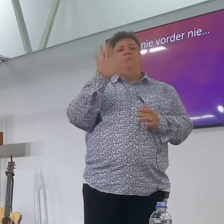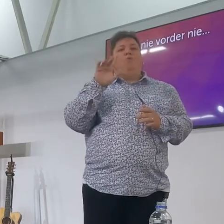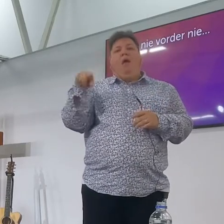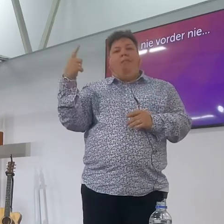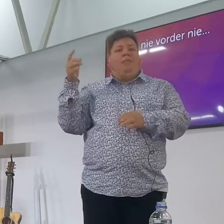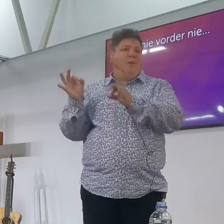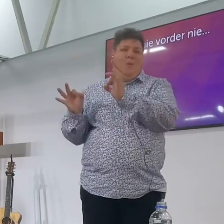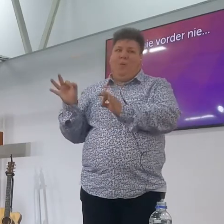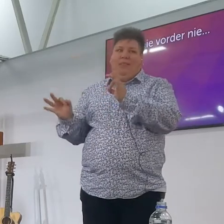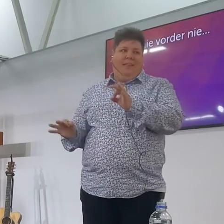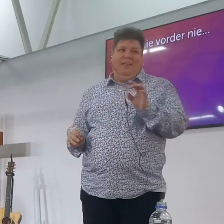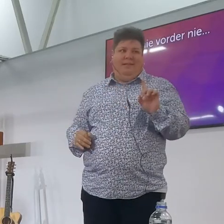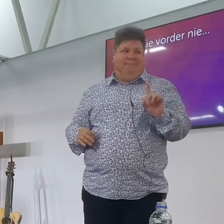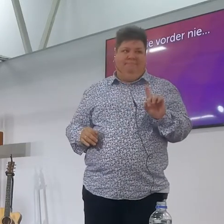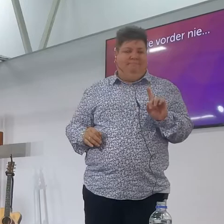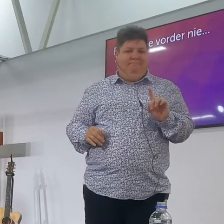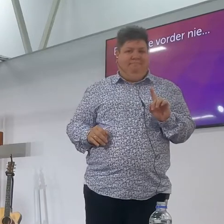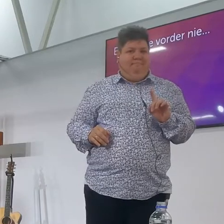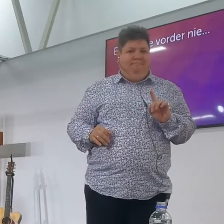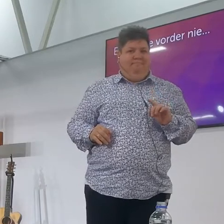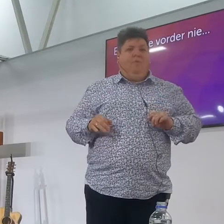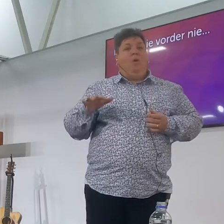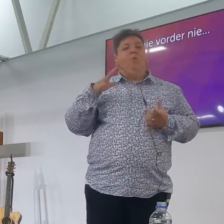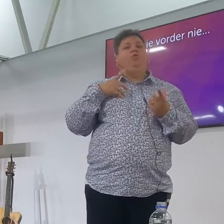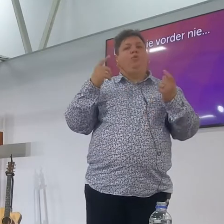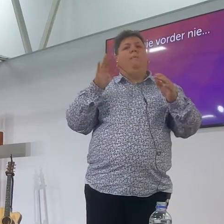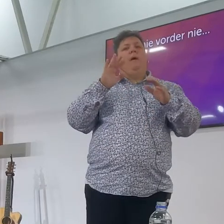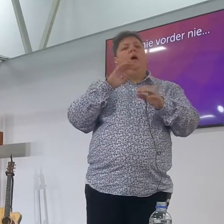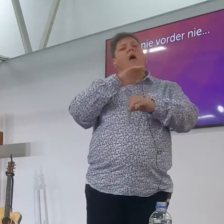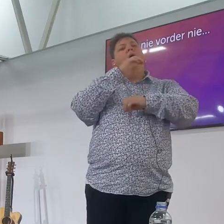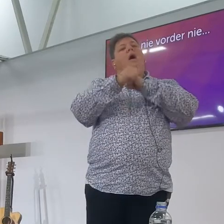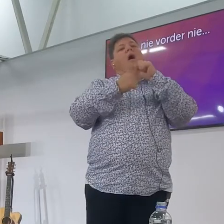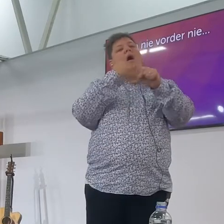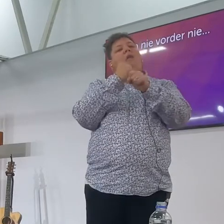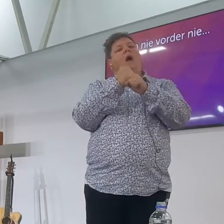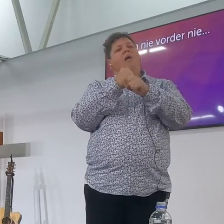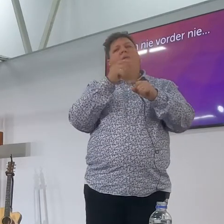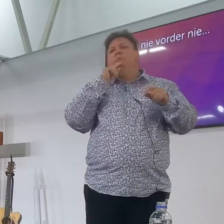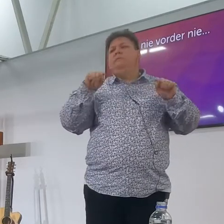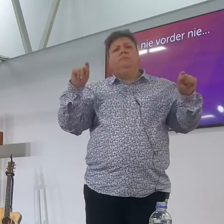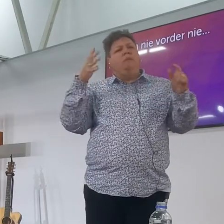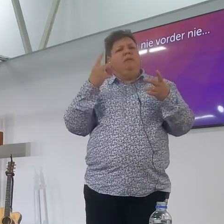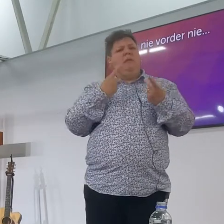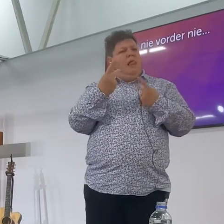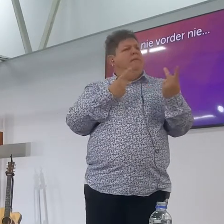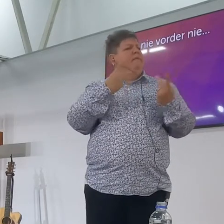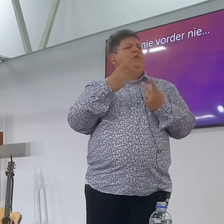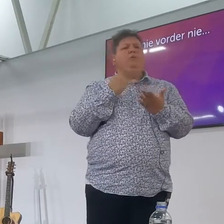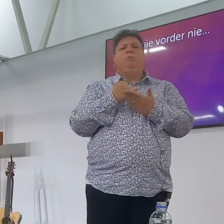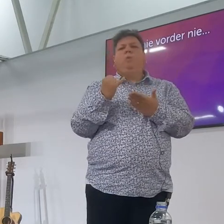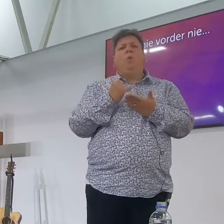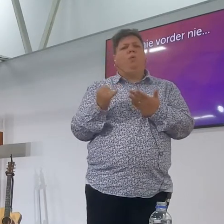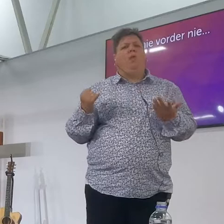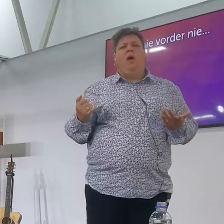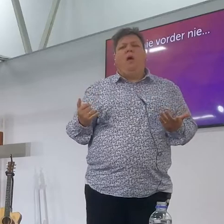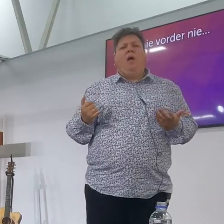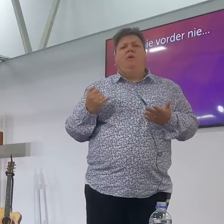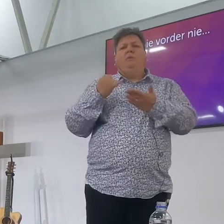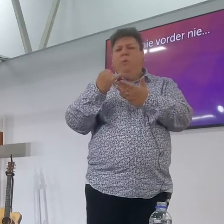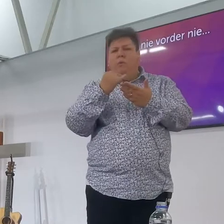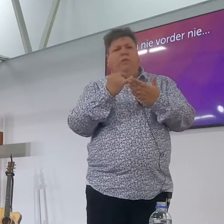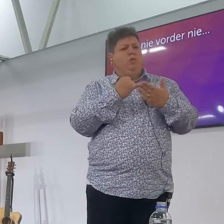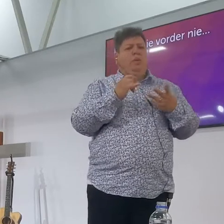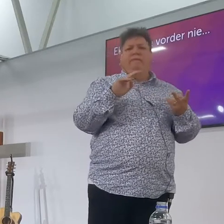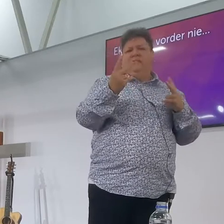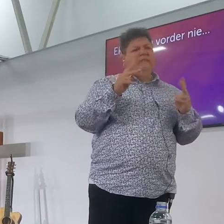so, dat ons het baie genade met mense, wat dieselfde sonde as ons het, maar jongens, jou sonde verskil van my sonde,